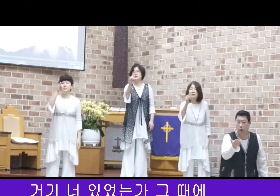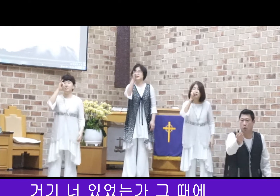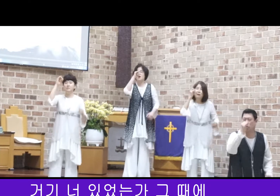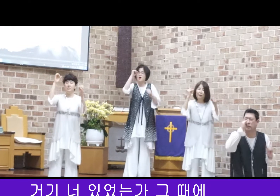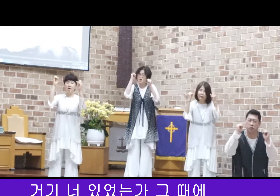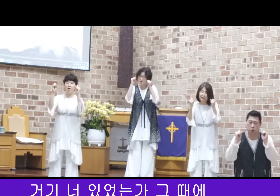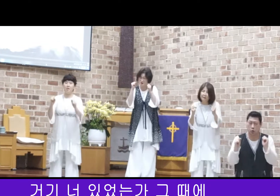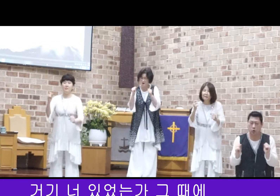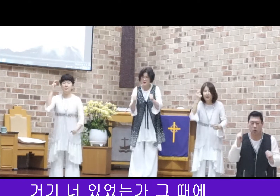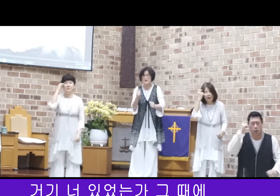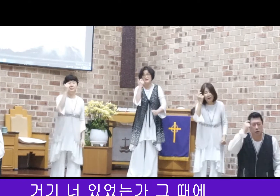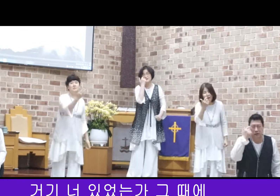있었는가